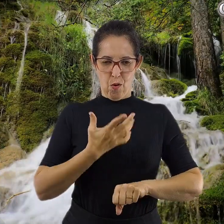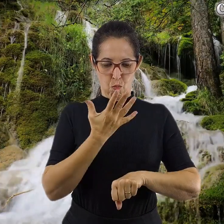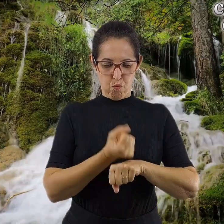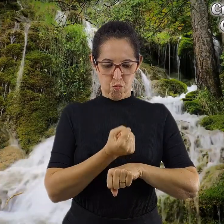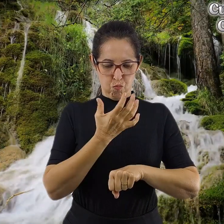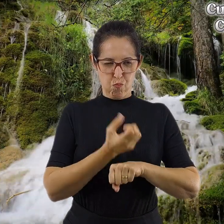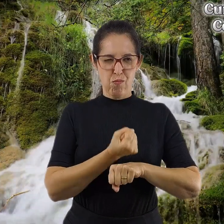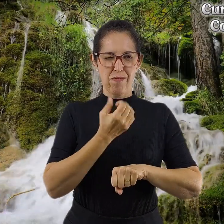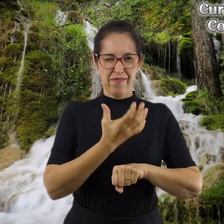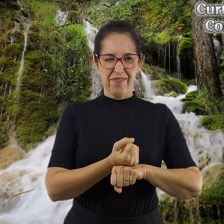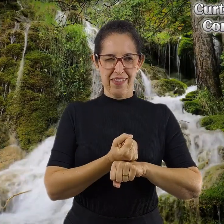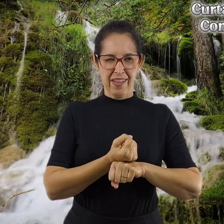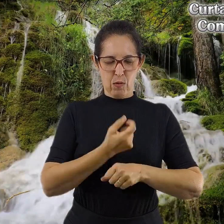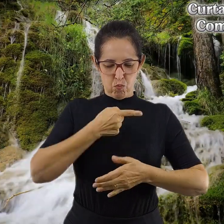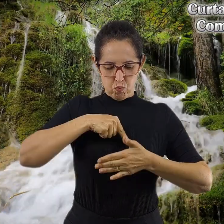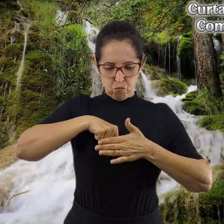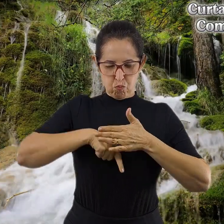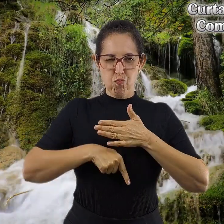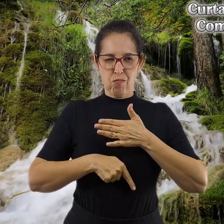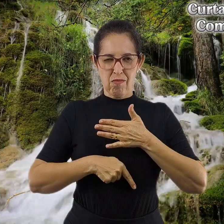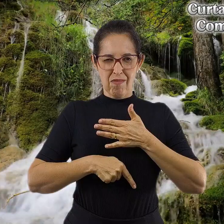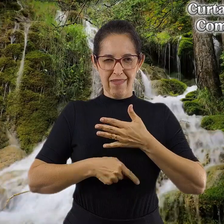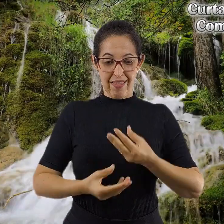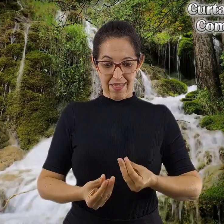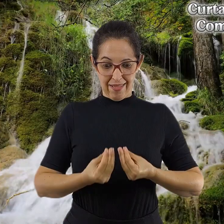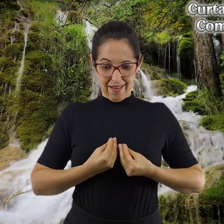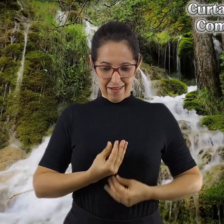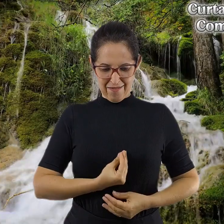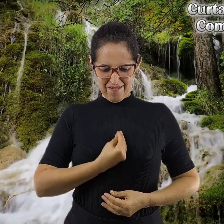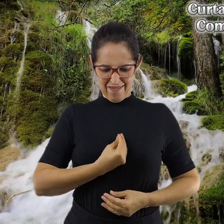alimenta e ele purifica.